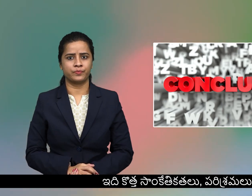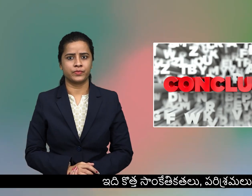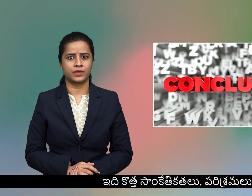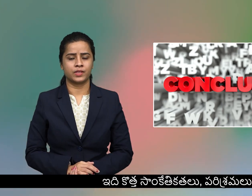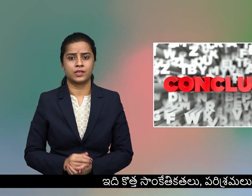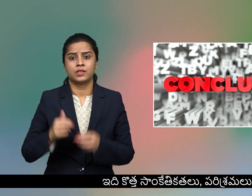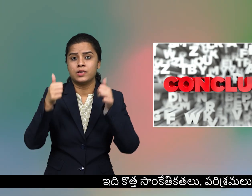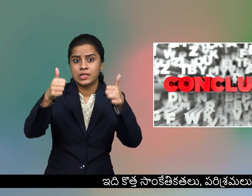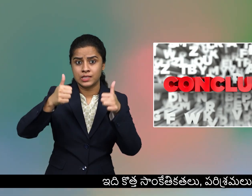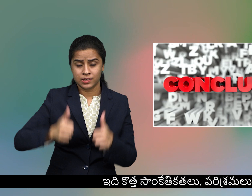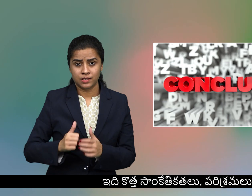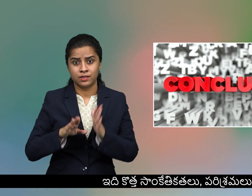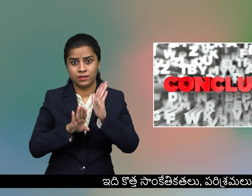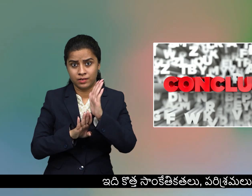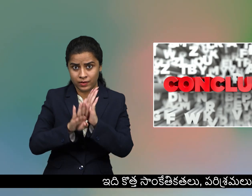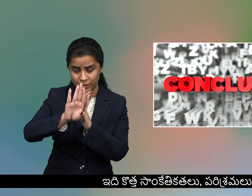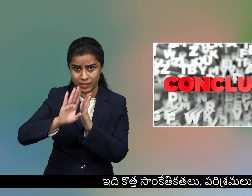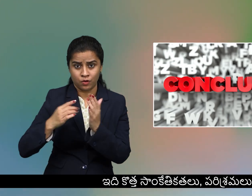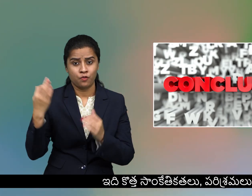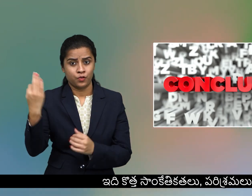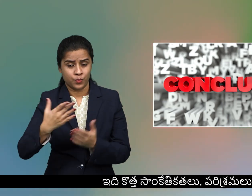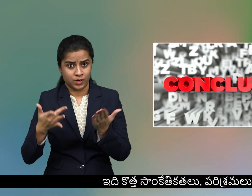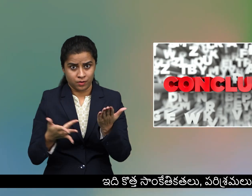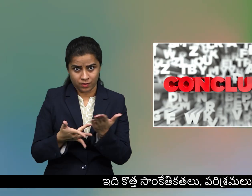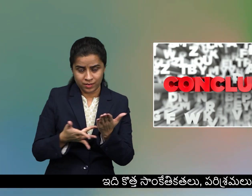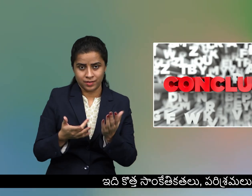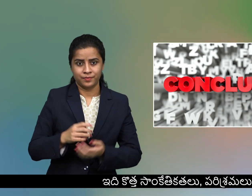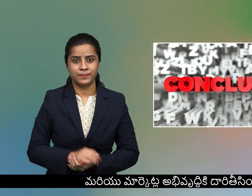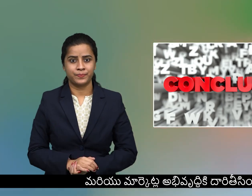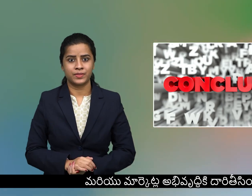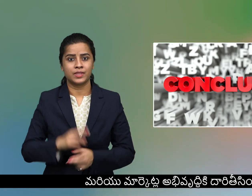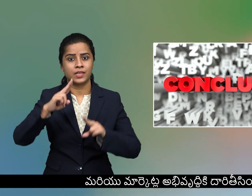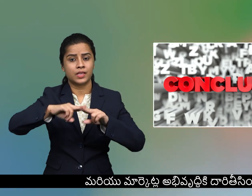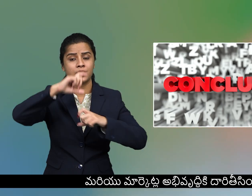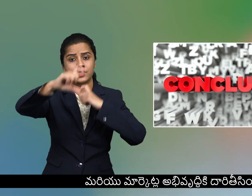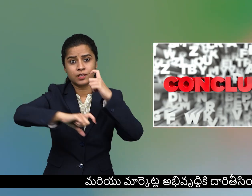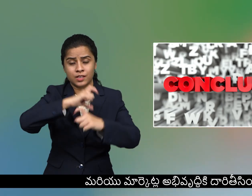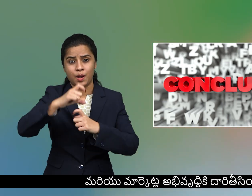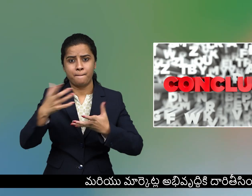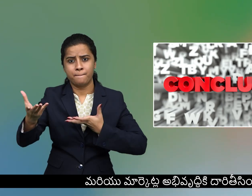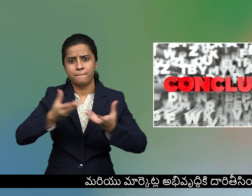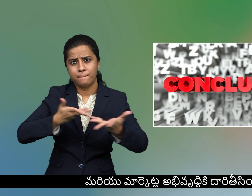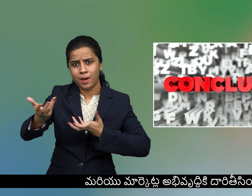ఇది కొత్త సాంకేతికతలు, పరిశ్రమలు మరియు మార్కెట్ల అభివృద్ధికి